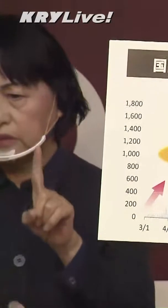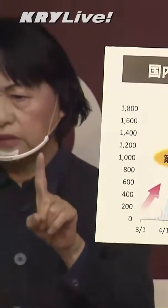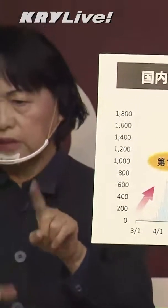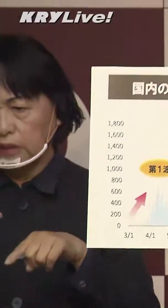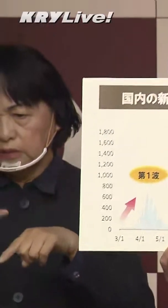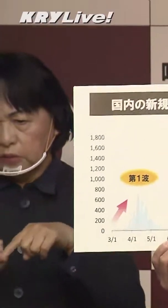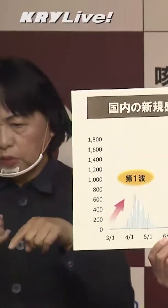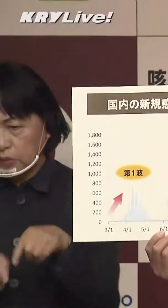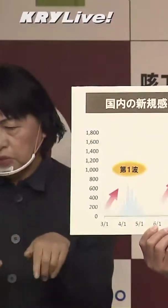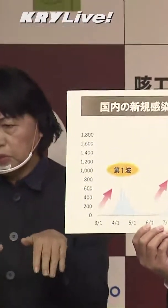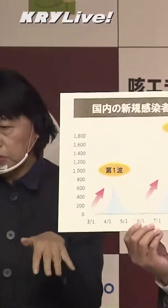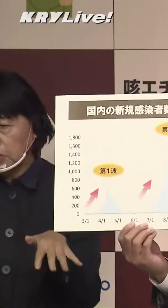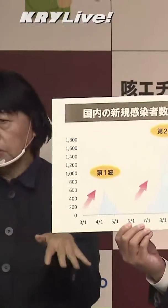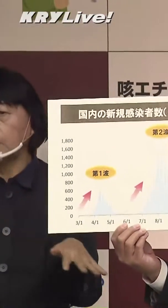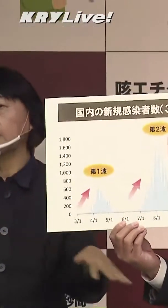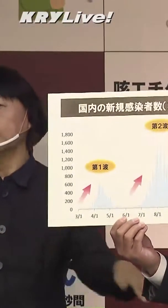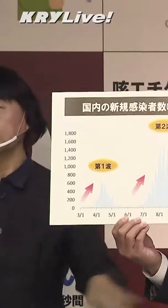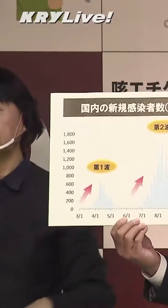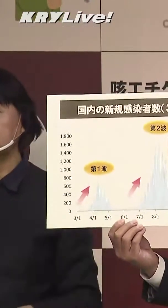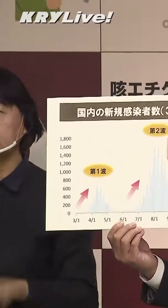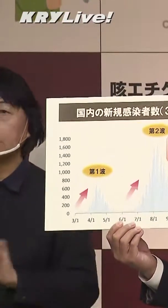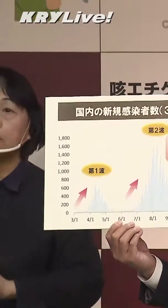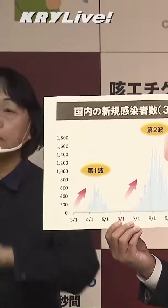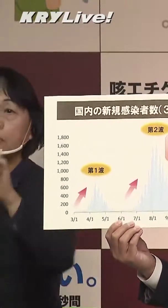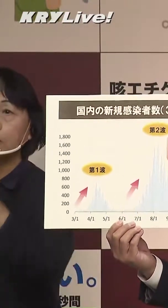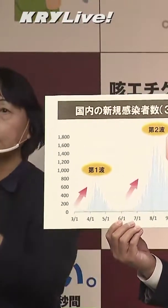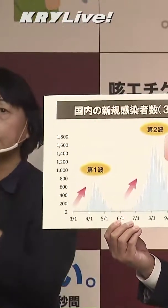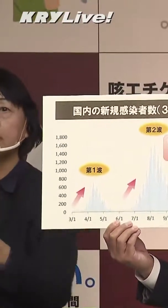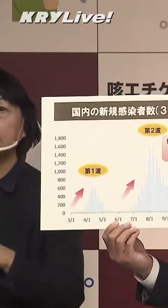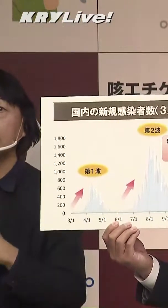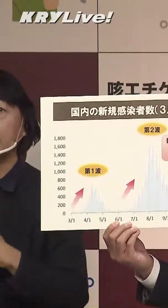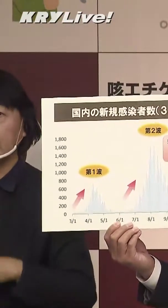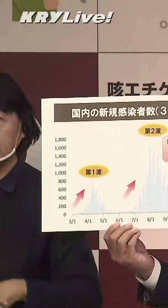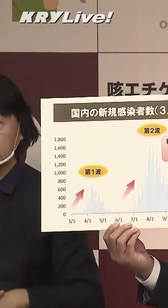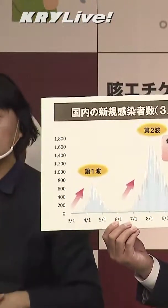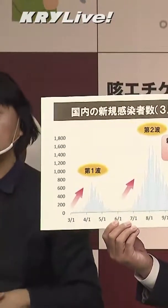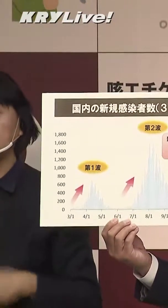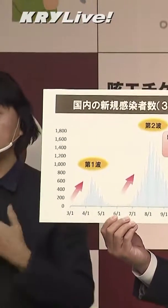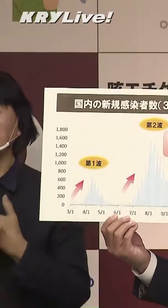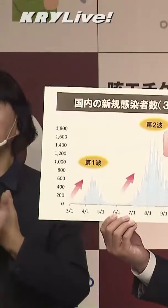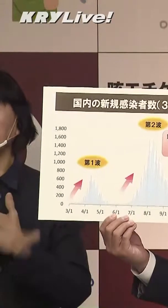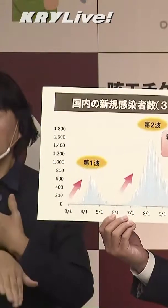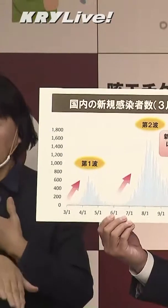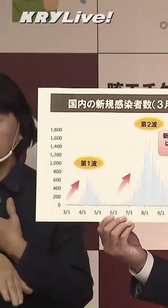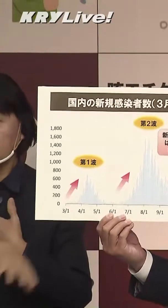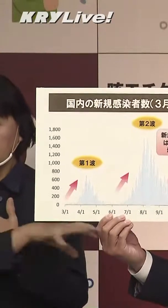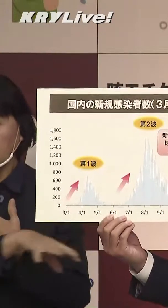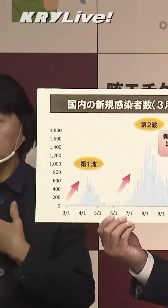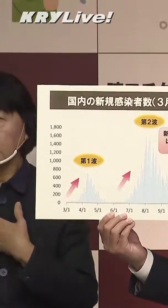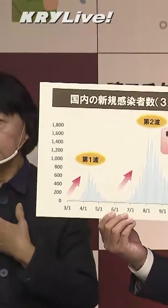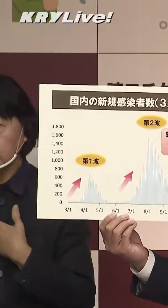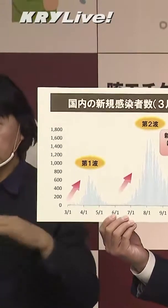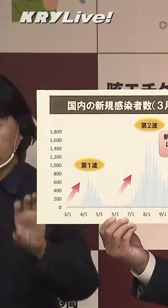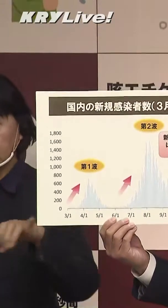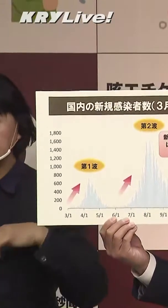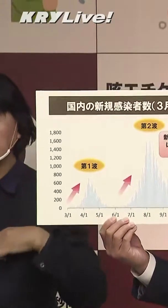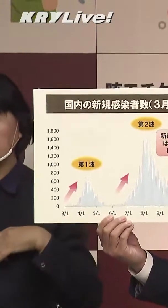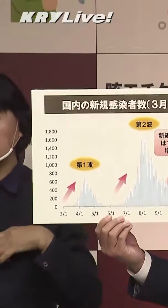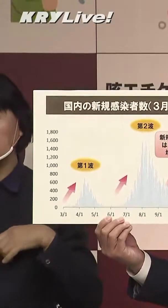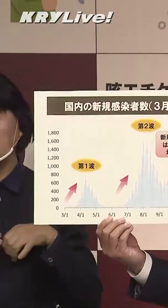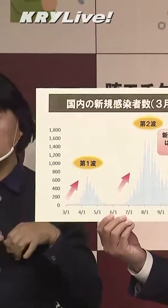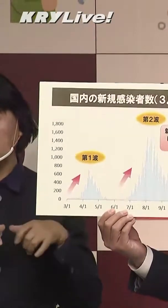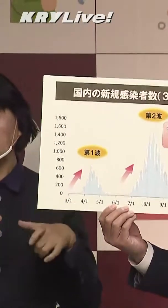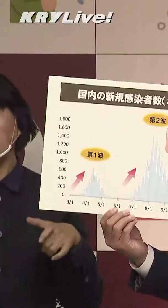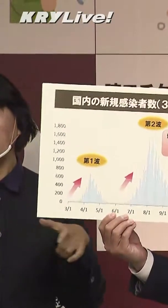ます。東京圏以外のですね、エリアにおいて感染が増えているというところがですね、いろんなところで今出